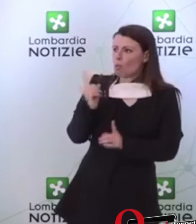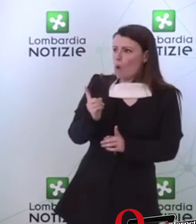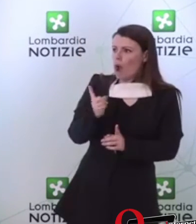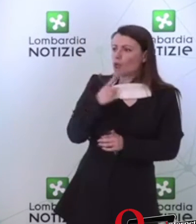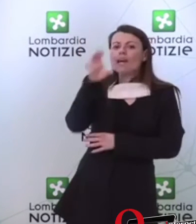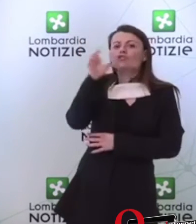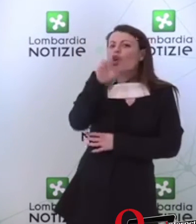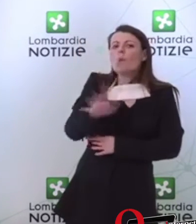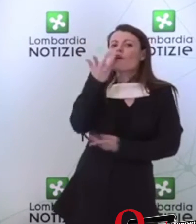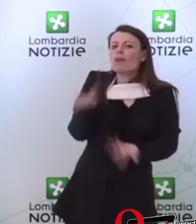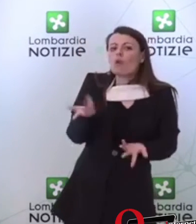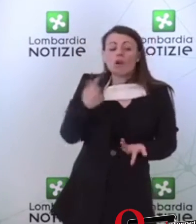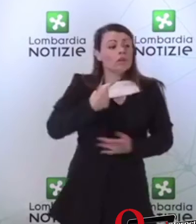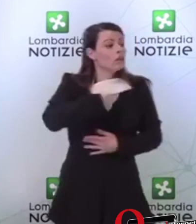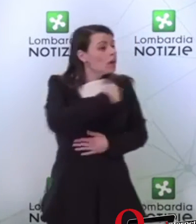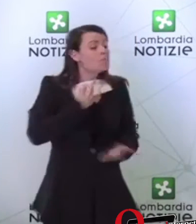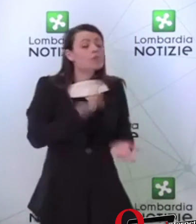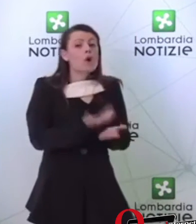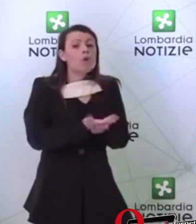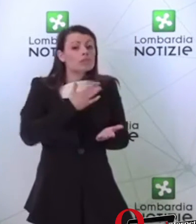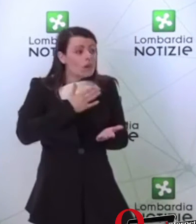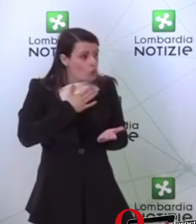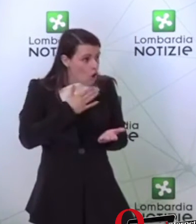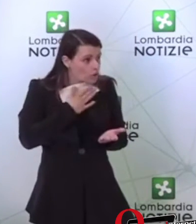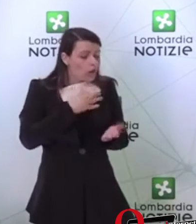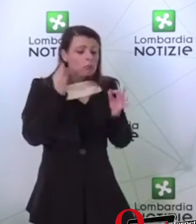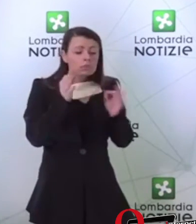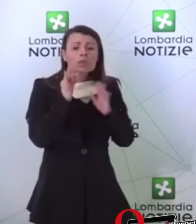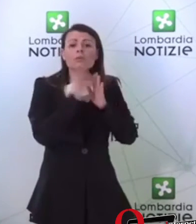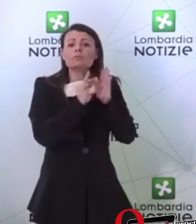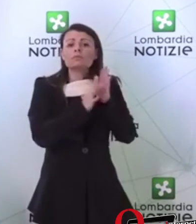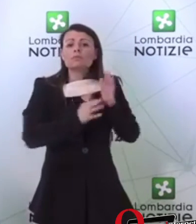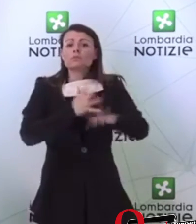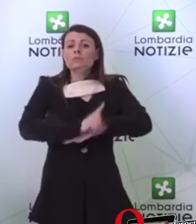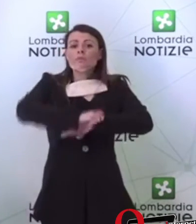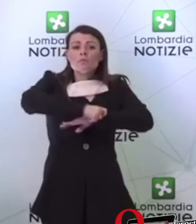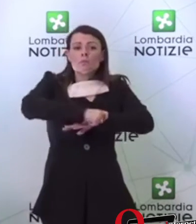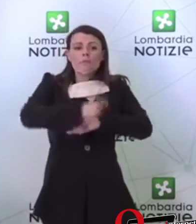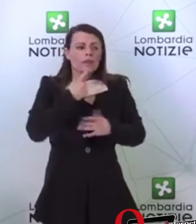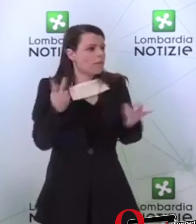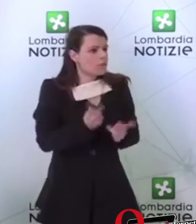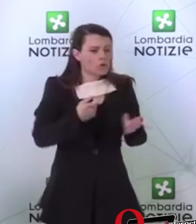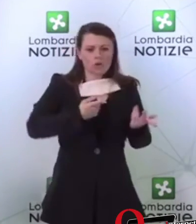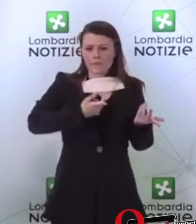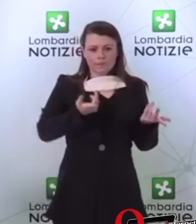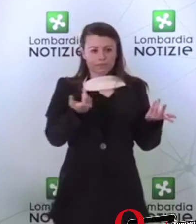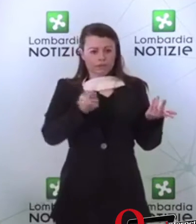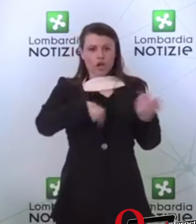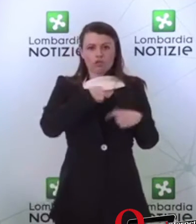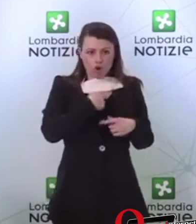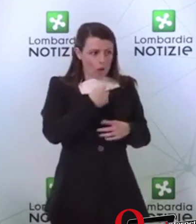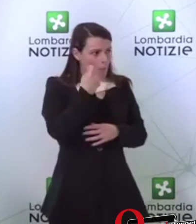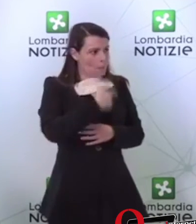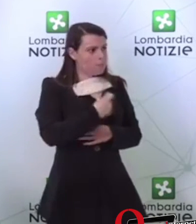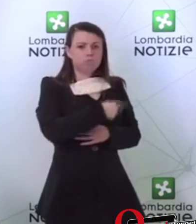La nostra proposta è di mantenere le misure, adesso dobbiamo, noi abbiamo mandato al